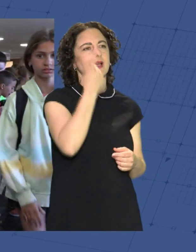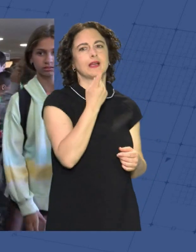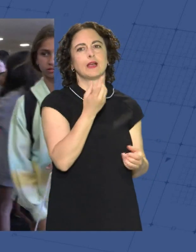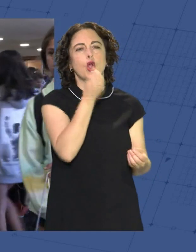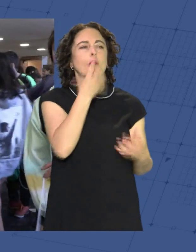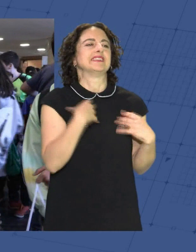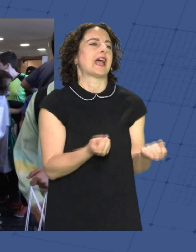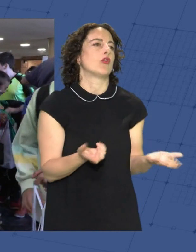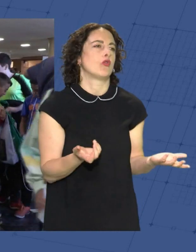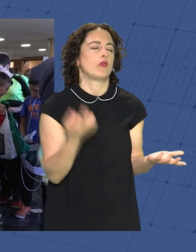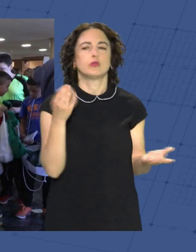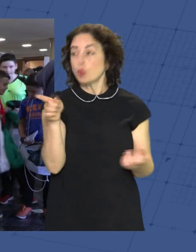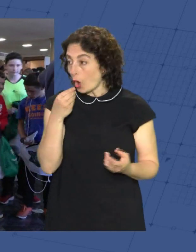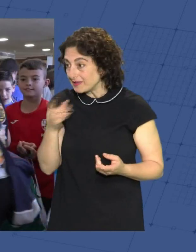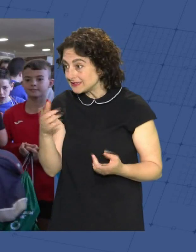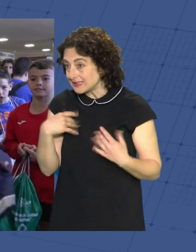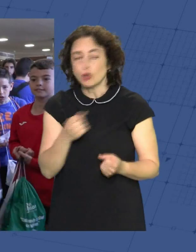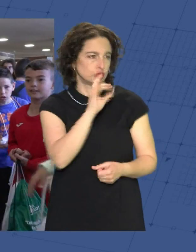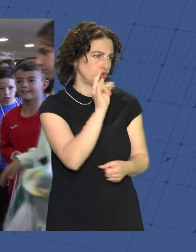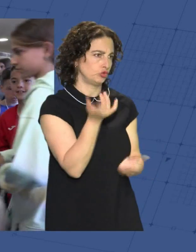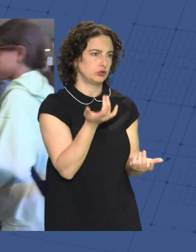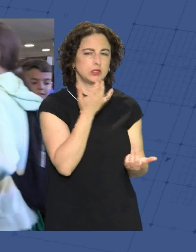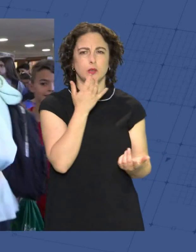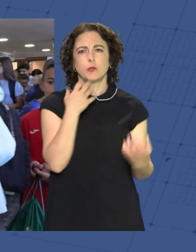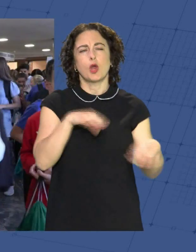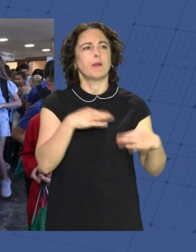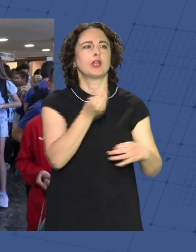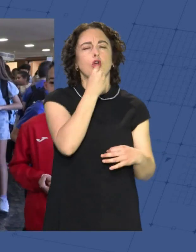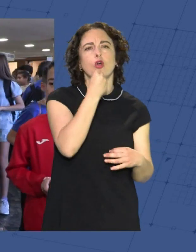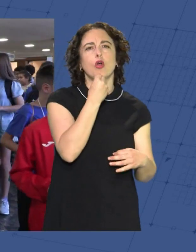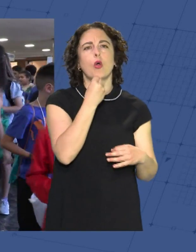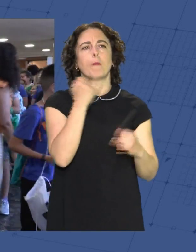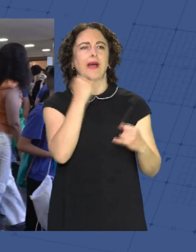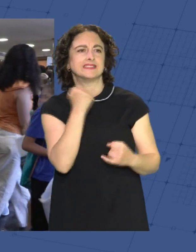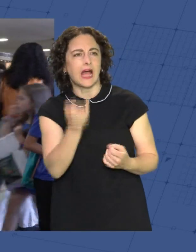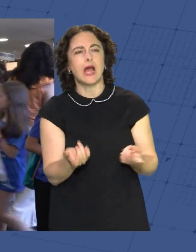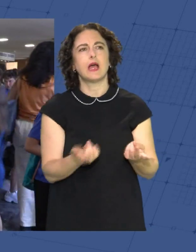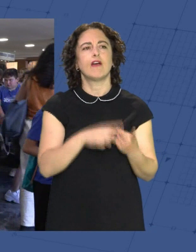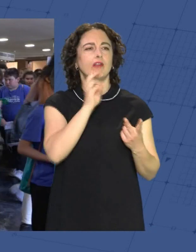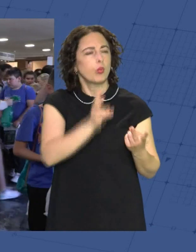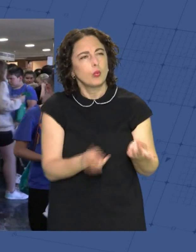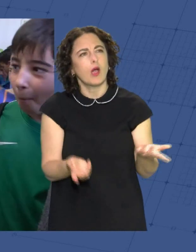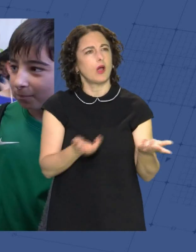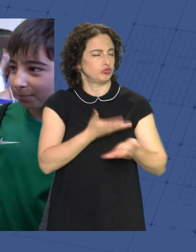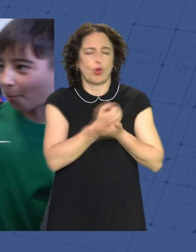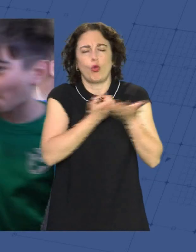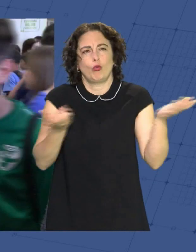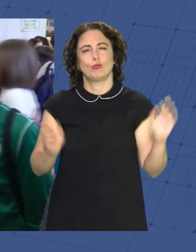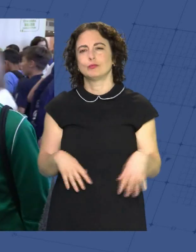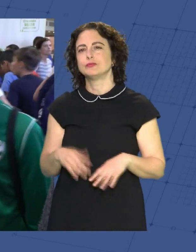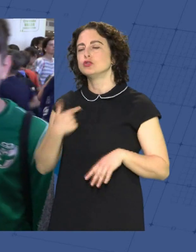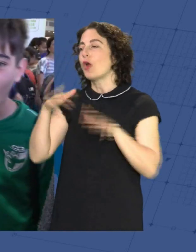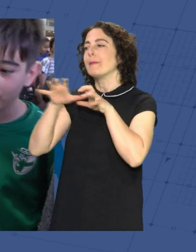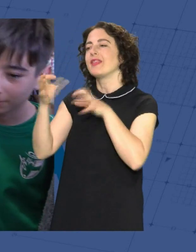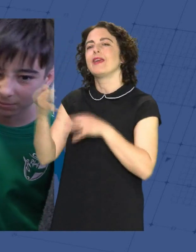comer sano. ¿Y tú comes sano? Sí. Pues solo comer pastas, verduras y todo. Lo que yo he aprendido es